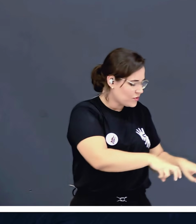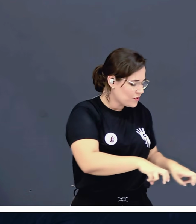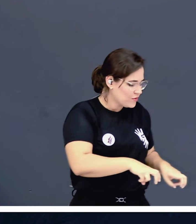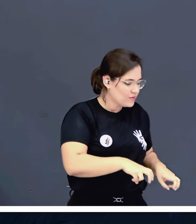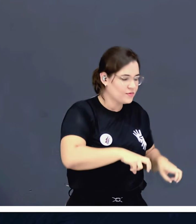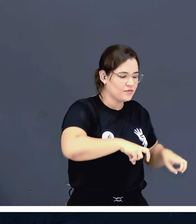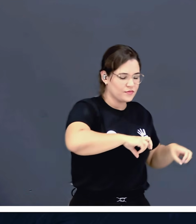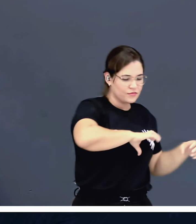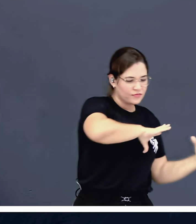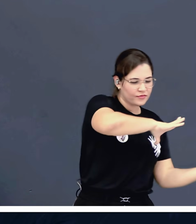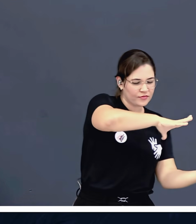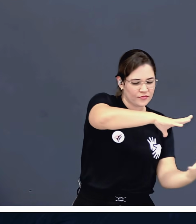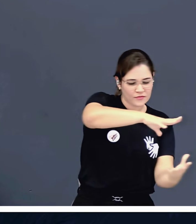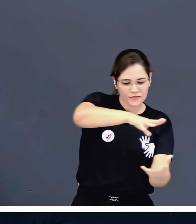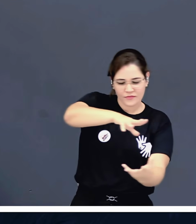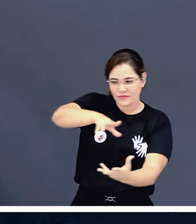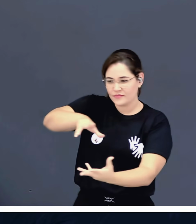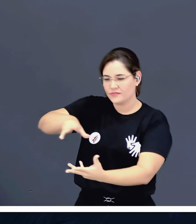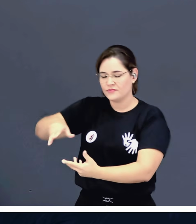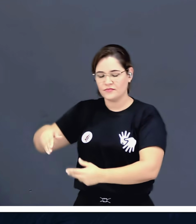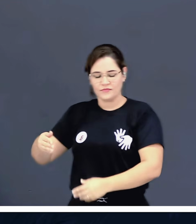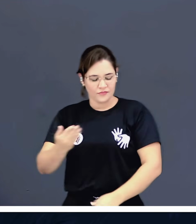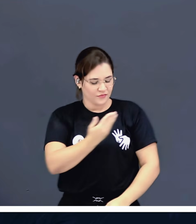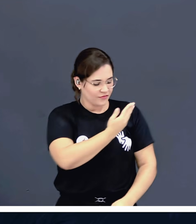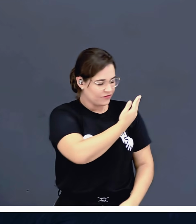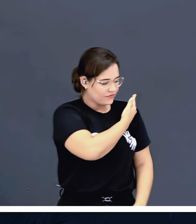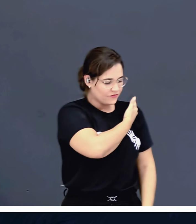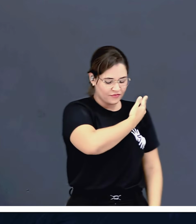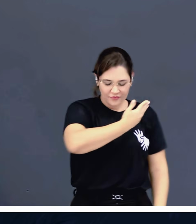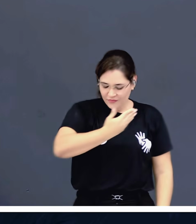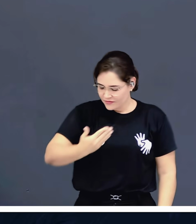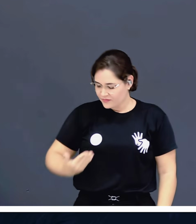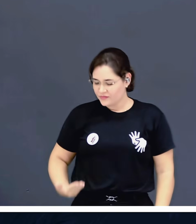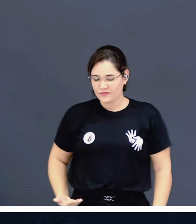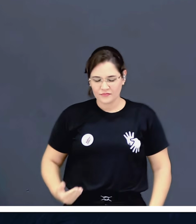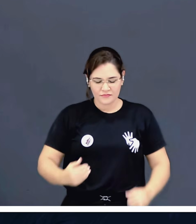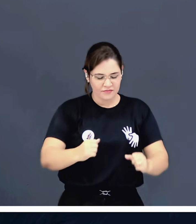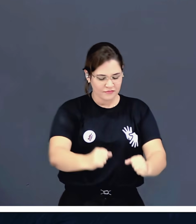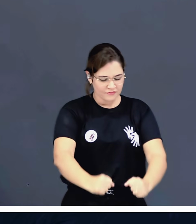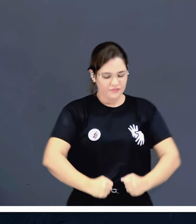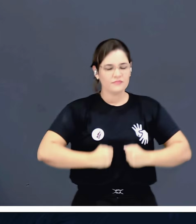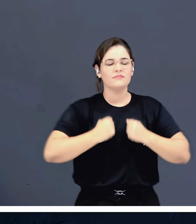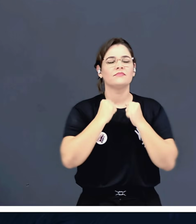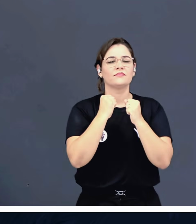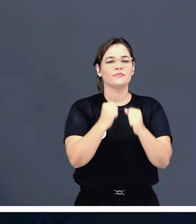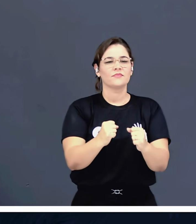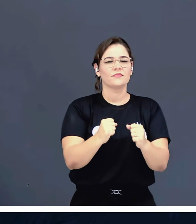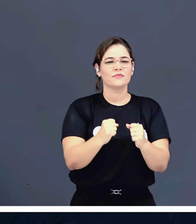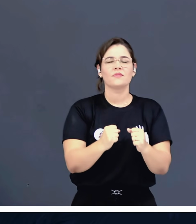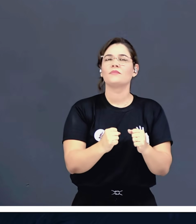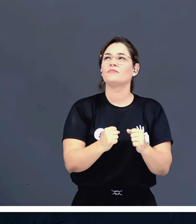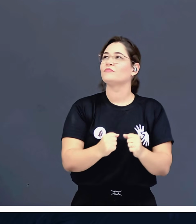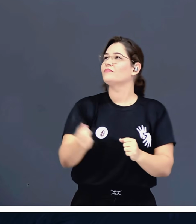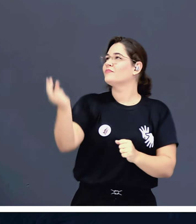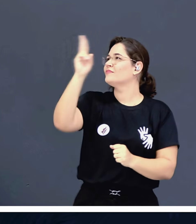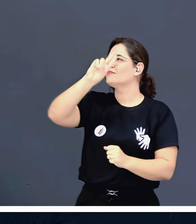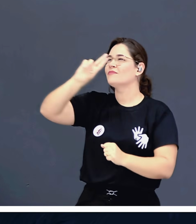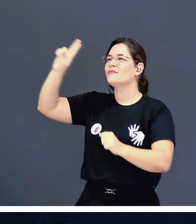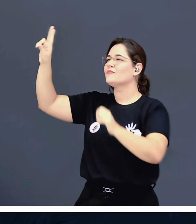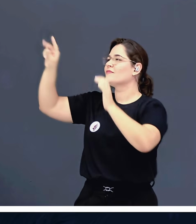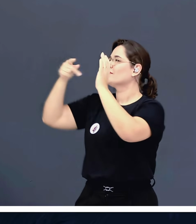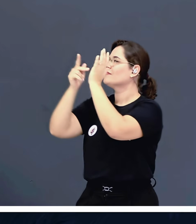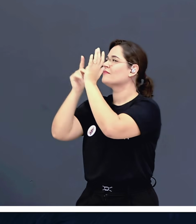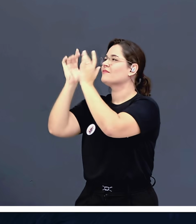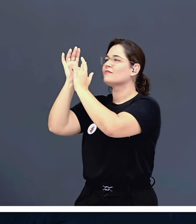os tronos e domínios, governos e poderes. Teu